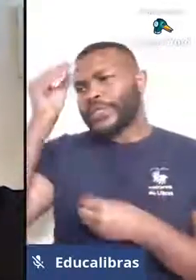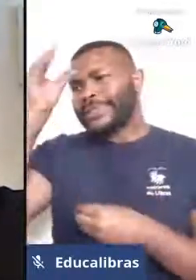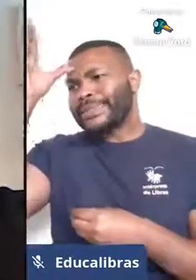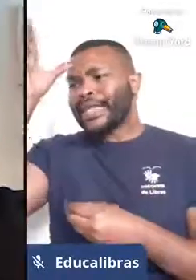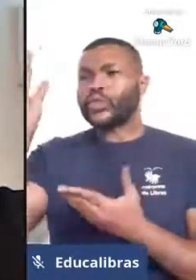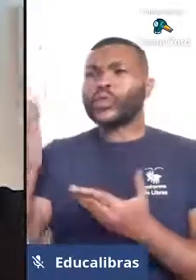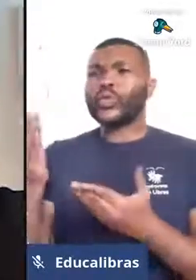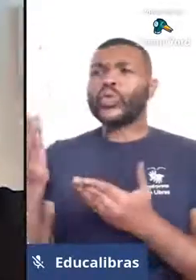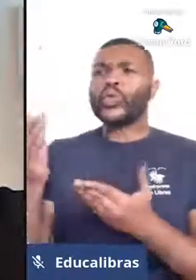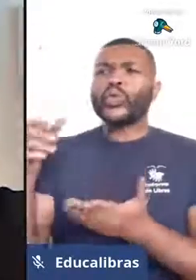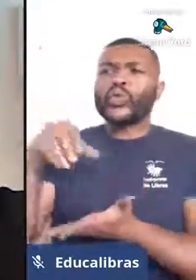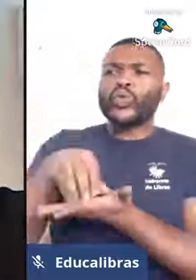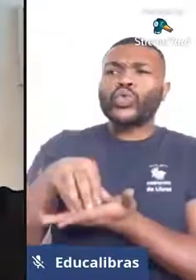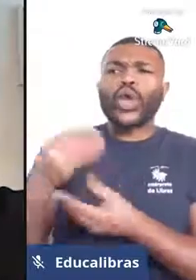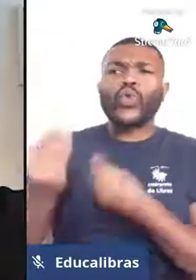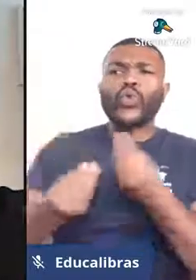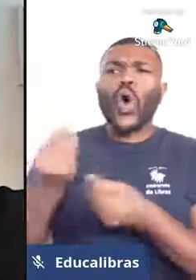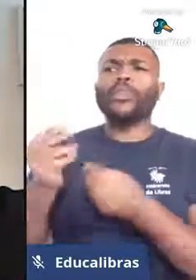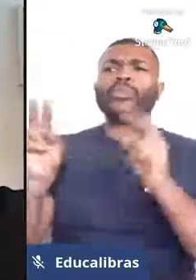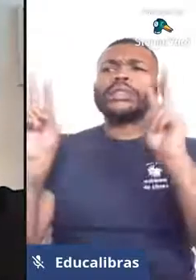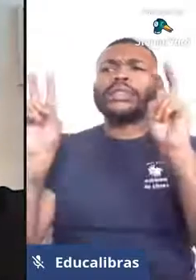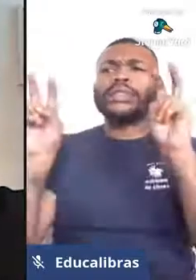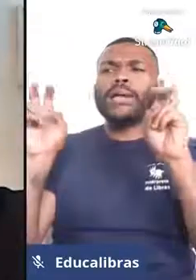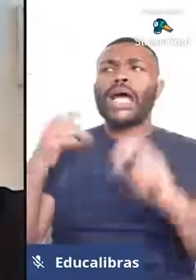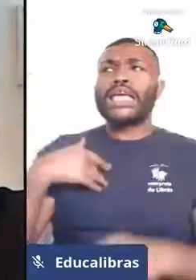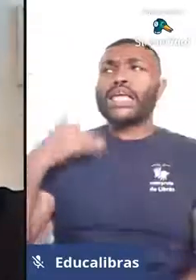questão. Eu não tenho a menor ideia.